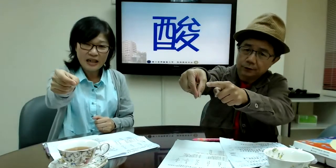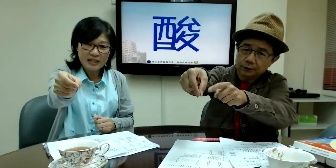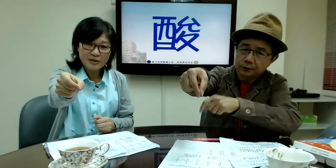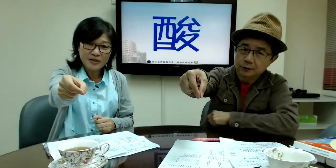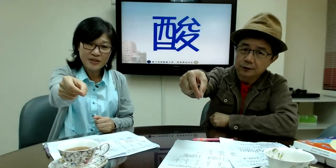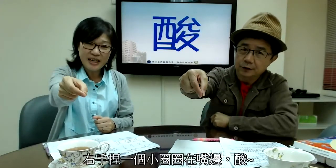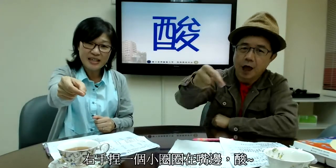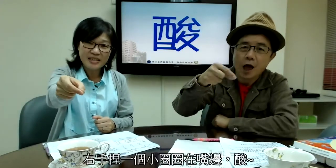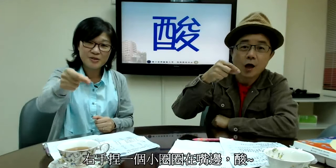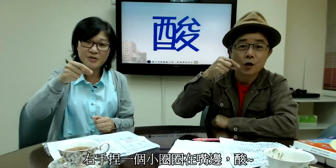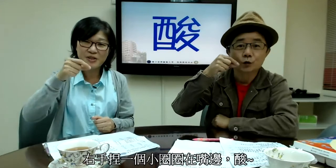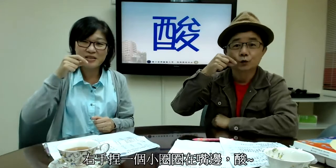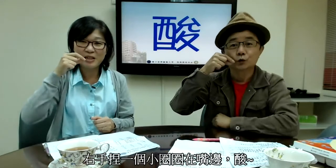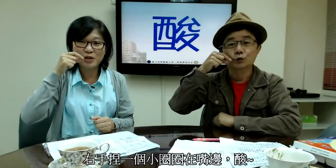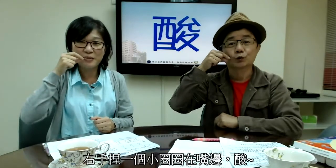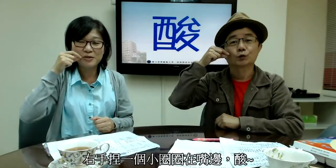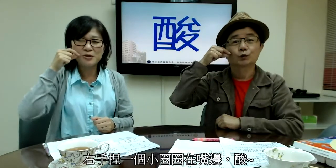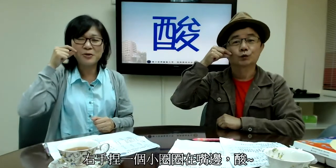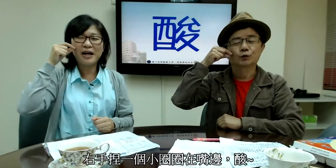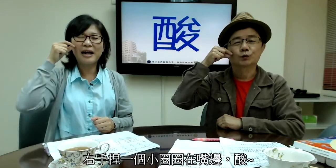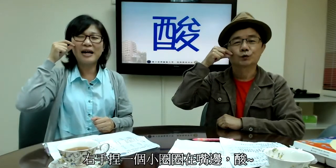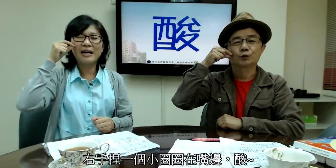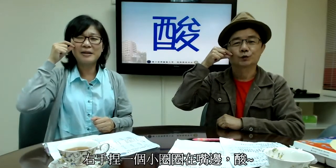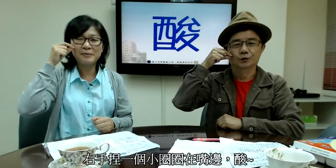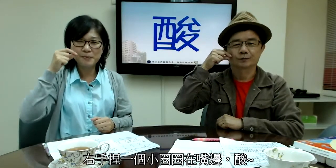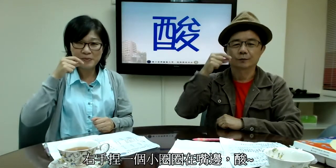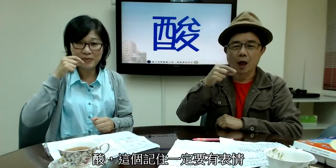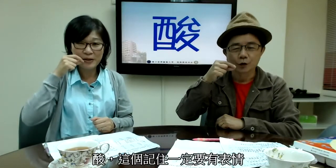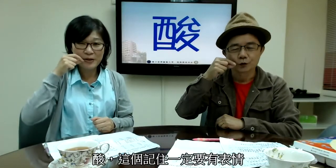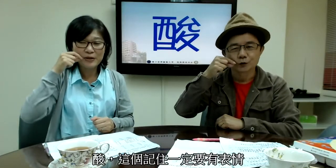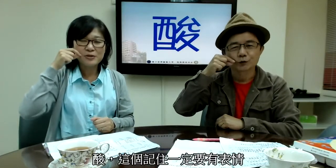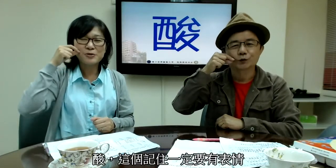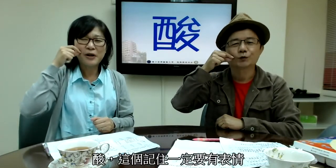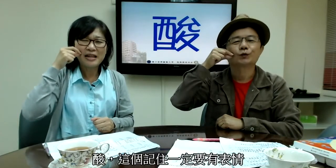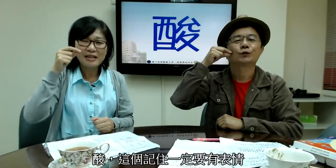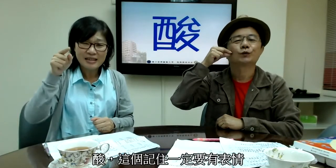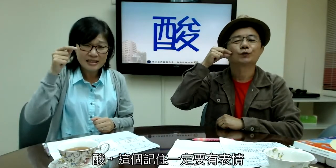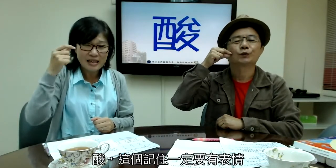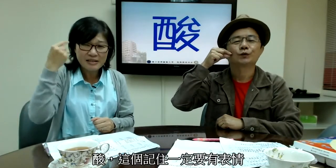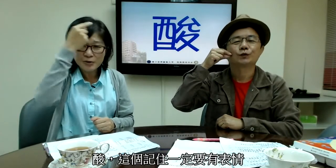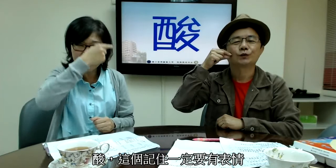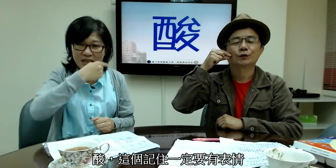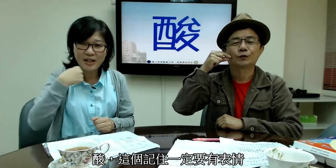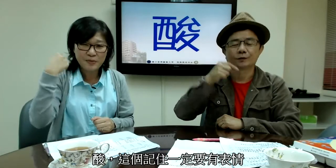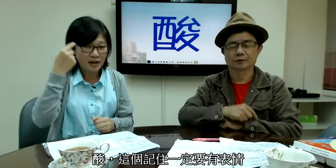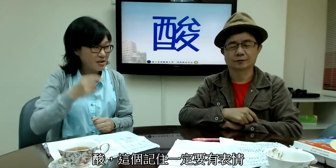右手捏一个小圈圈在嘴边，酸，酸，这个要记住，一定要有表情